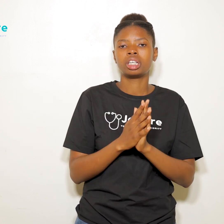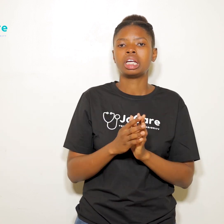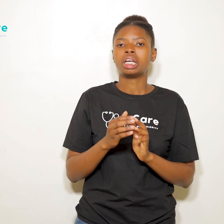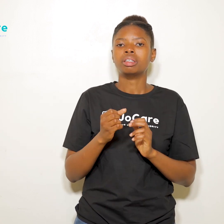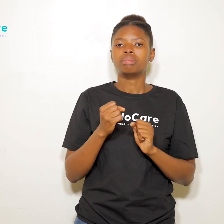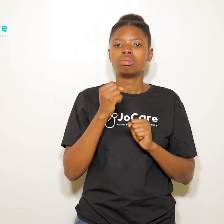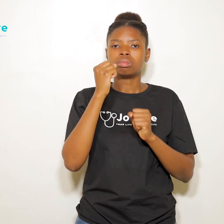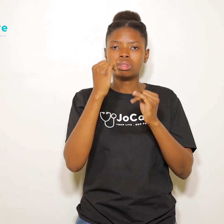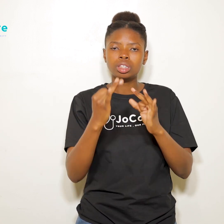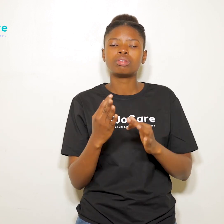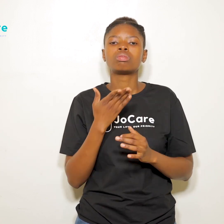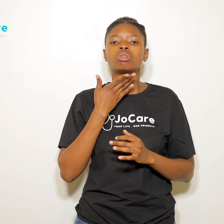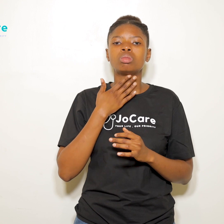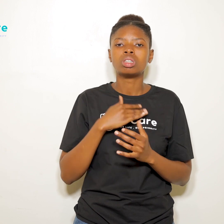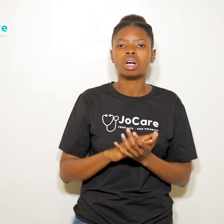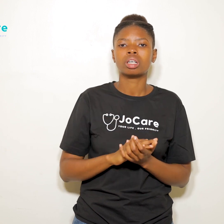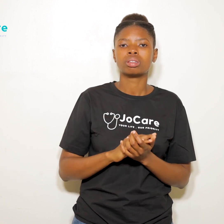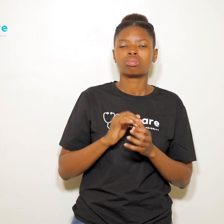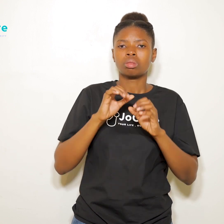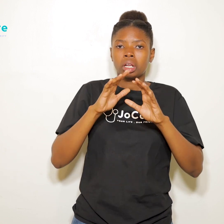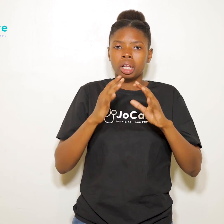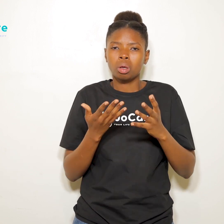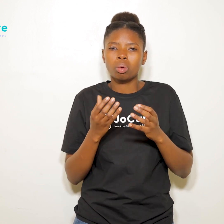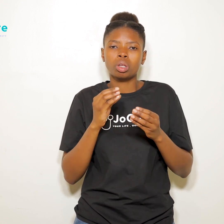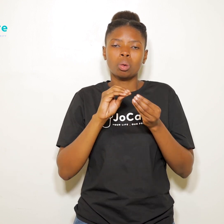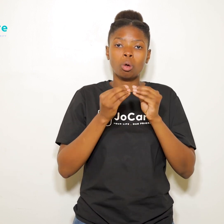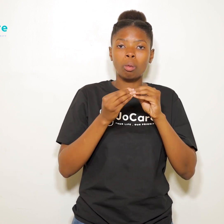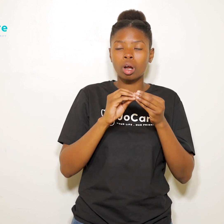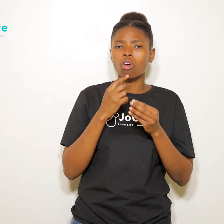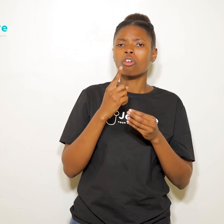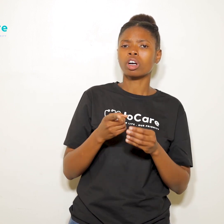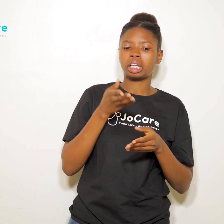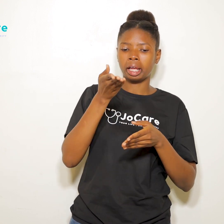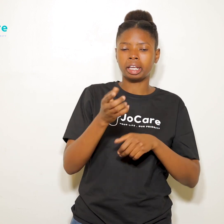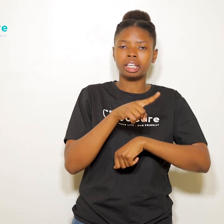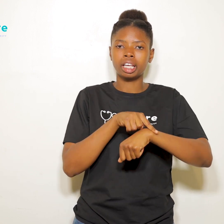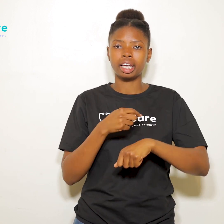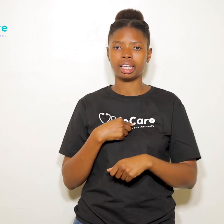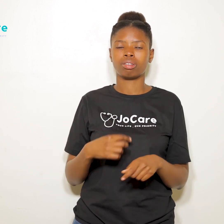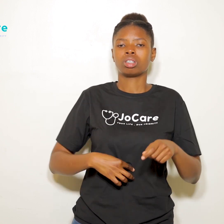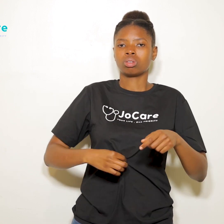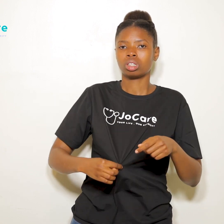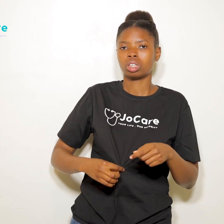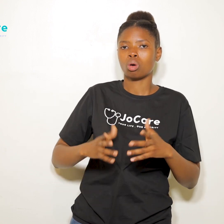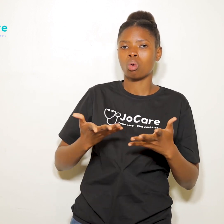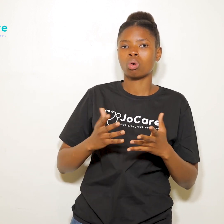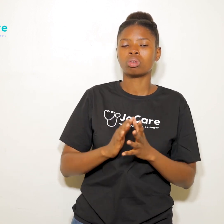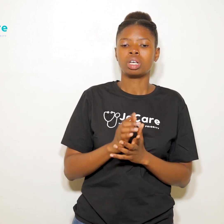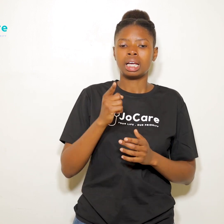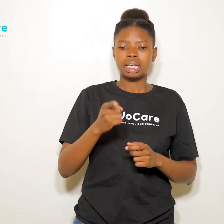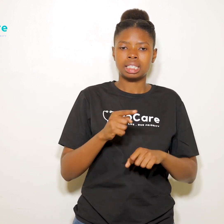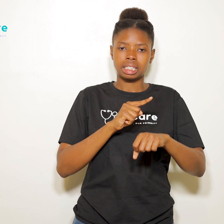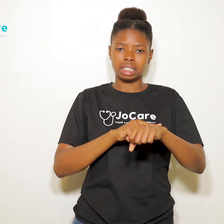ngo tudasama? Ubibara gute ku buryo uvuga uti iki gihe ndatwita, cyangwa se iki gihe ndamutse